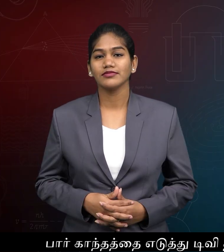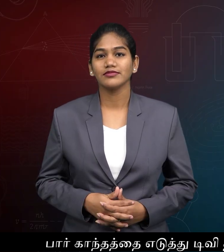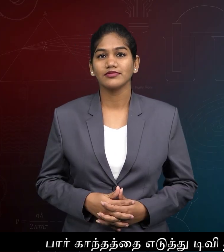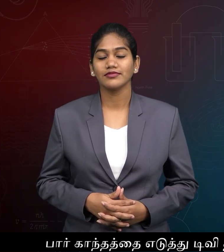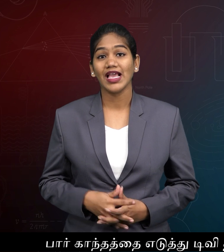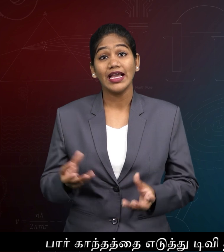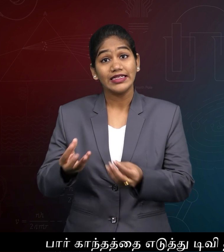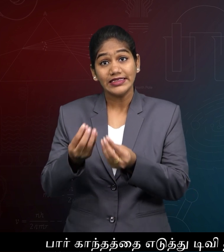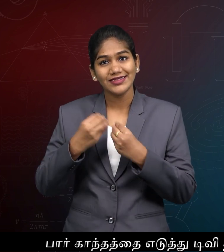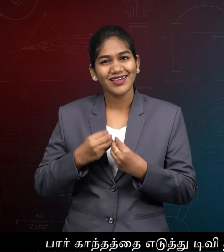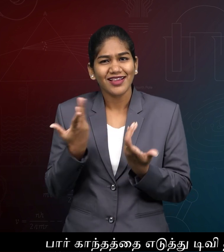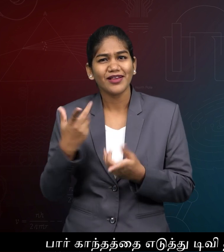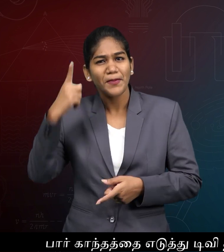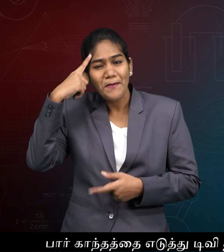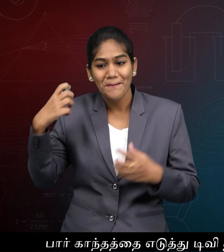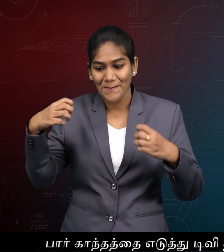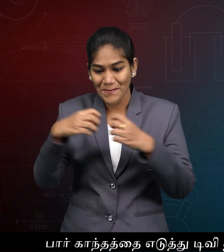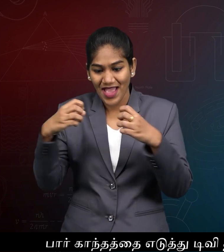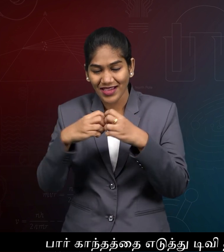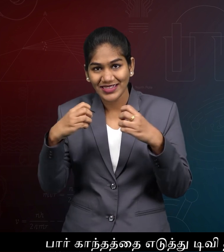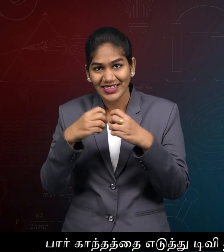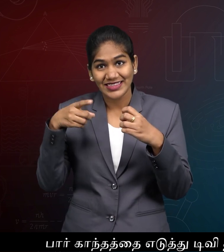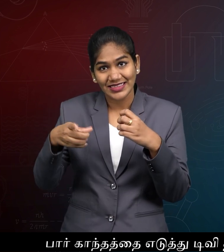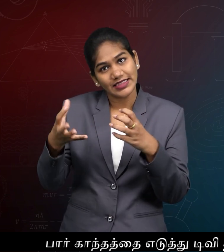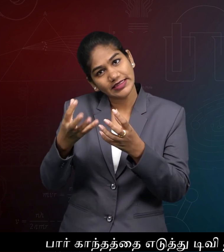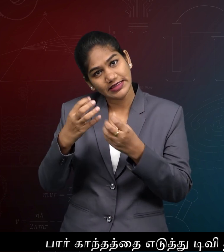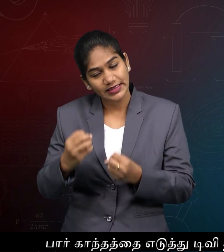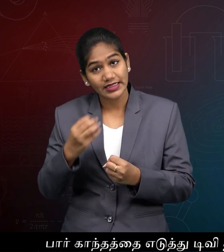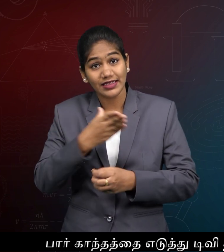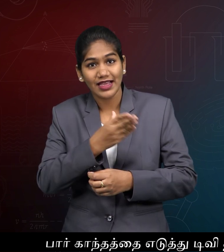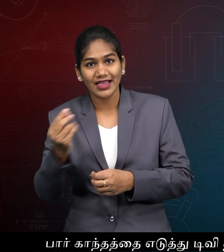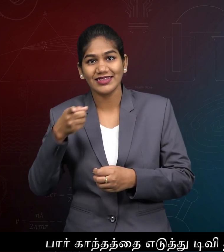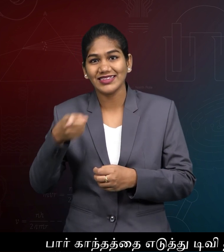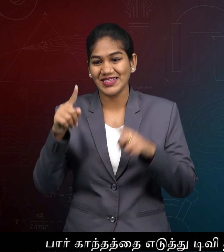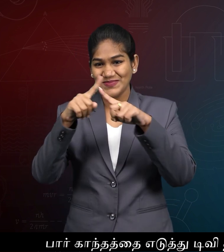பட்ட காந்தத்தை எடுத்து தொலைக்காட்சி திரை அருகில் கொண்டு வாருங்கள்.